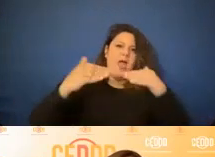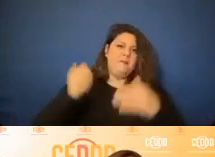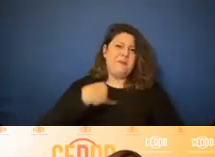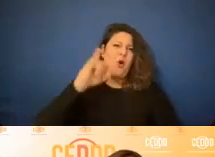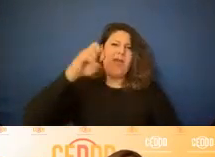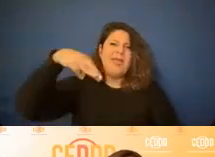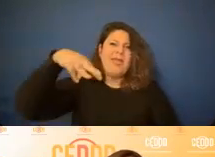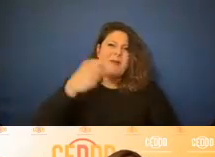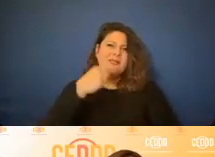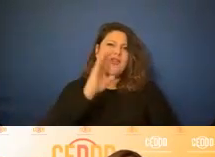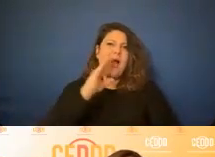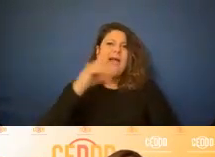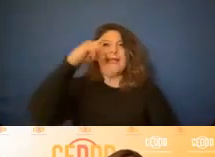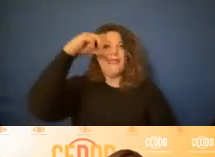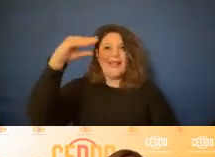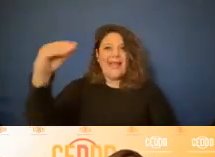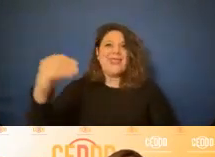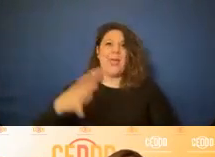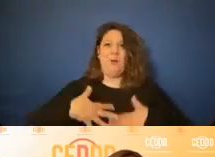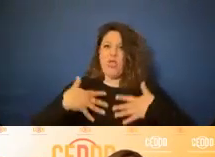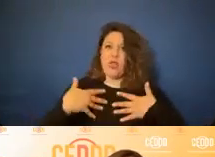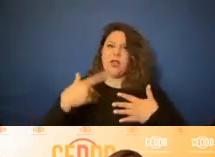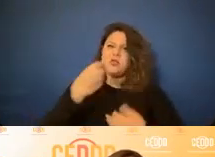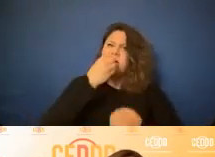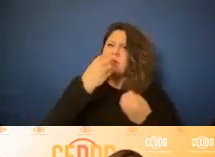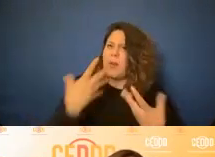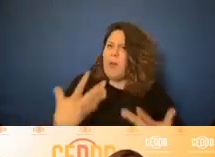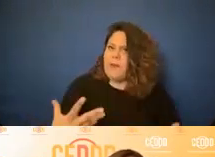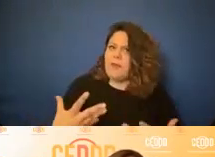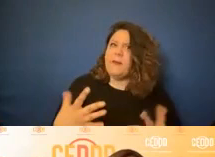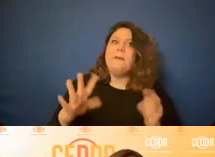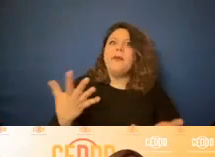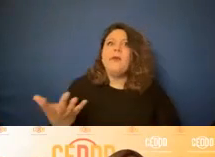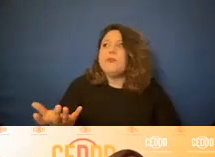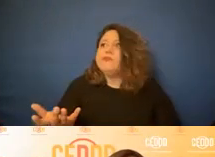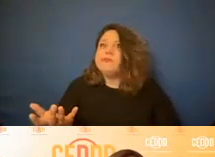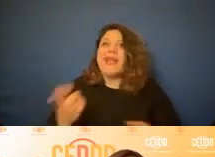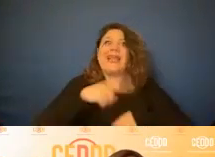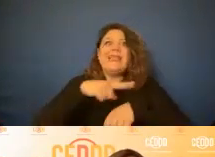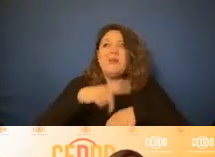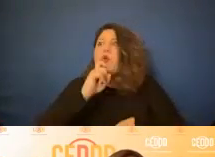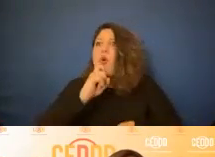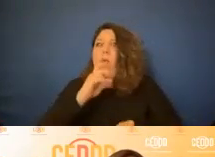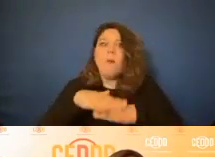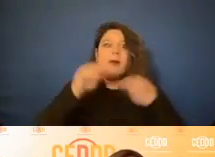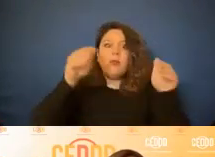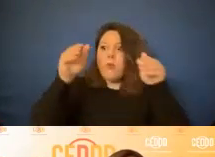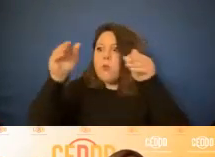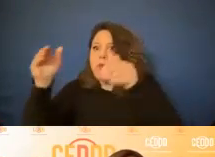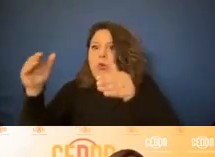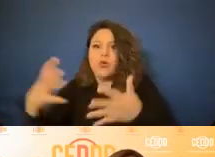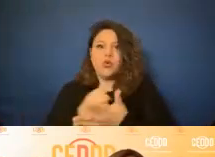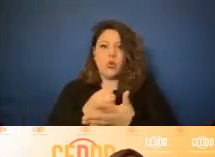inteligencia emocional. Claro, esto está muy bien, pero ¿de dónde sacamos tiempo para hacer todo? ¿De dónde sacamos tiempo para hacer